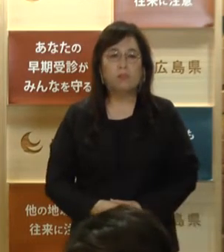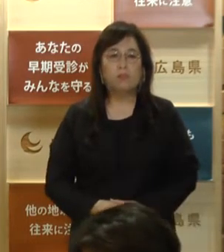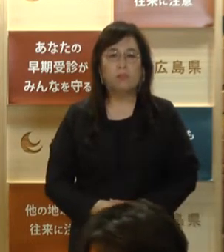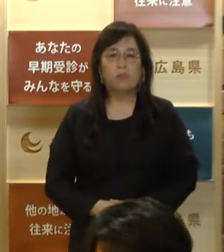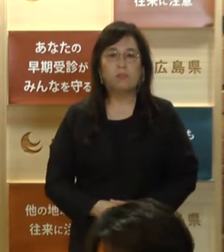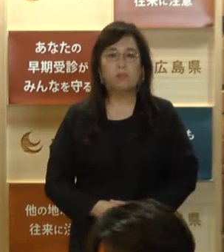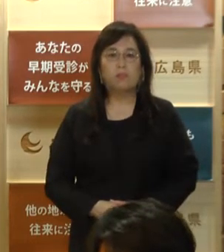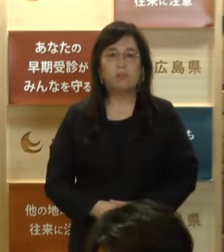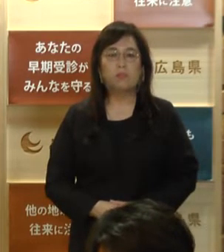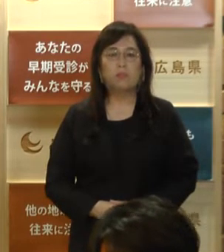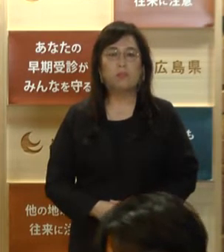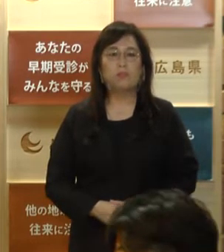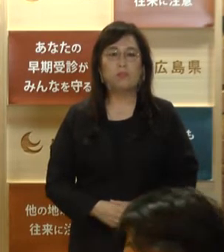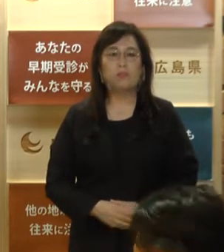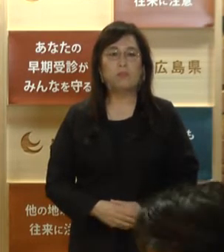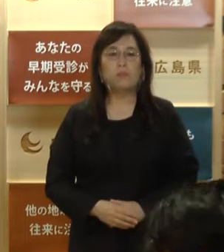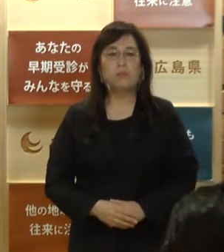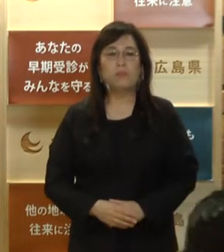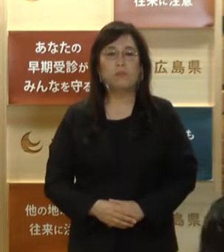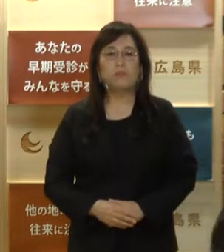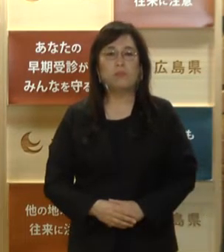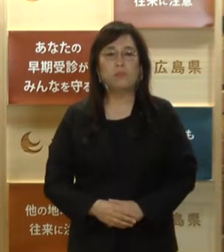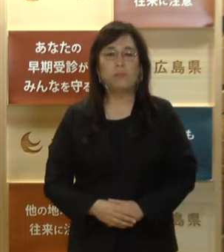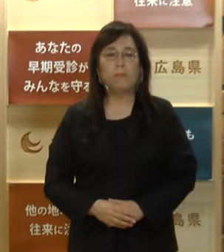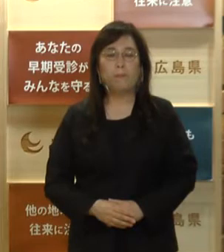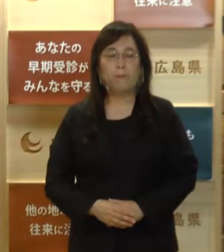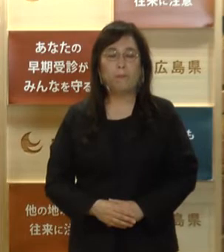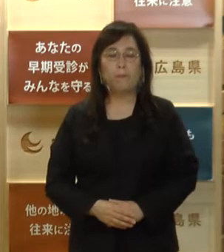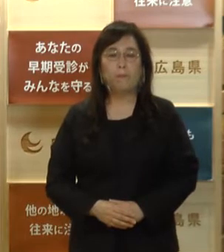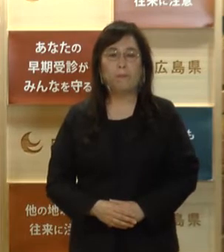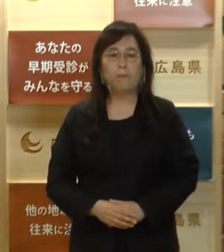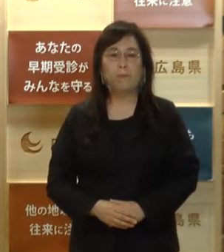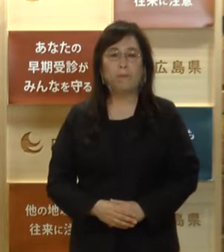はい、お願いいたします。中国新聞さん。